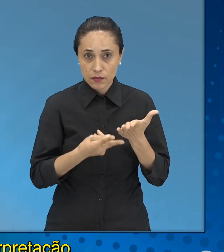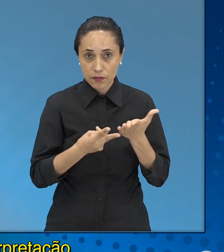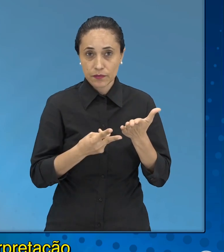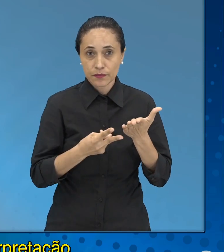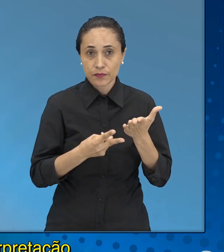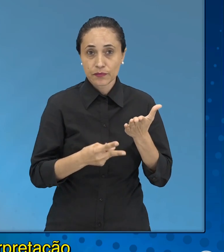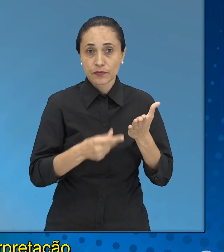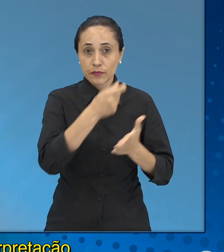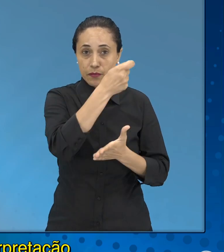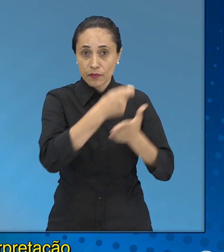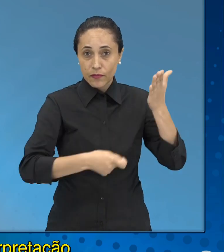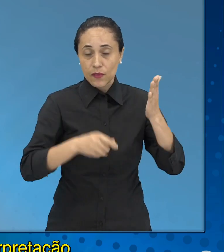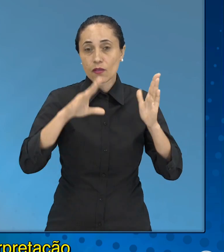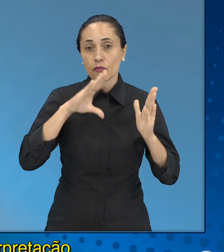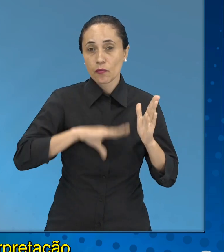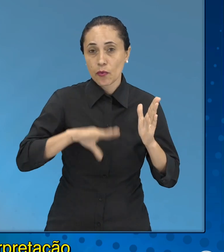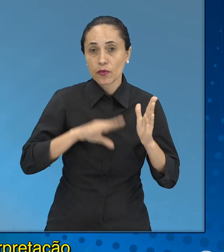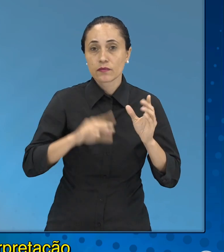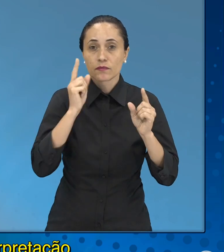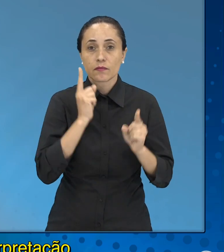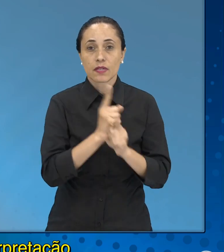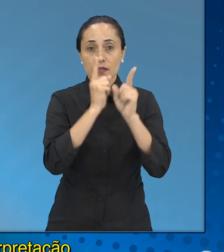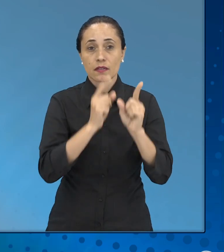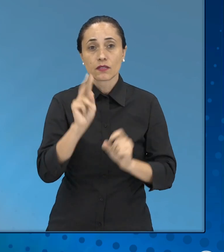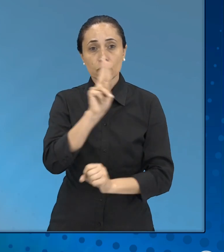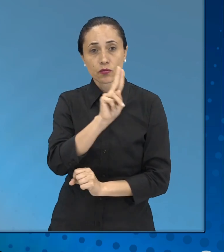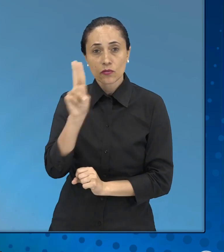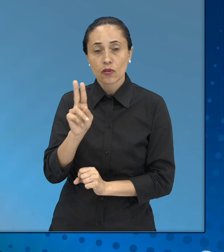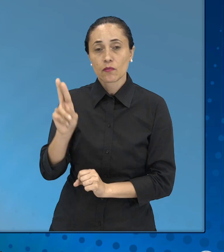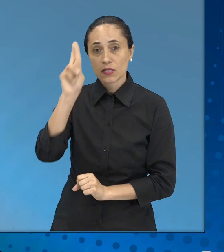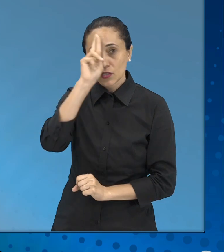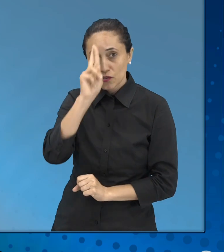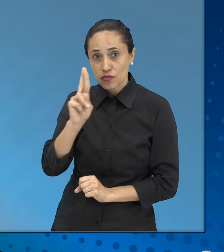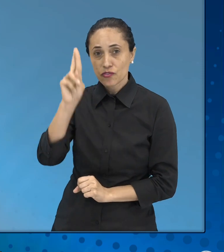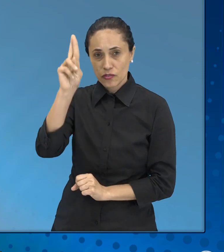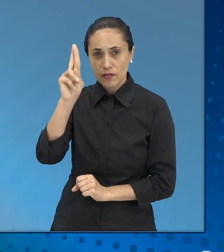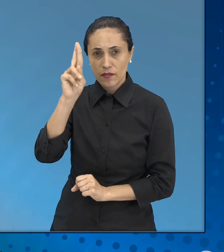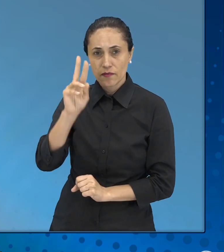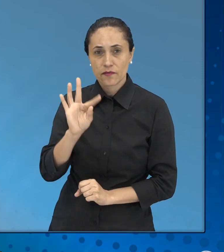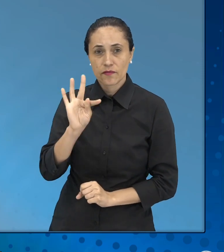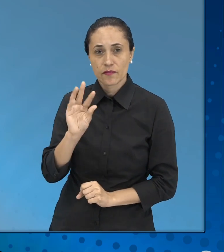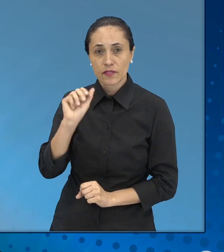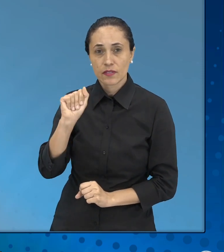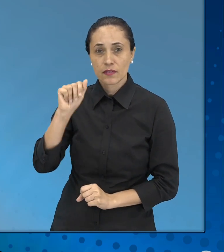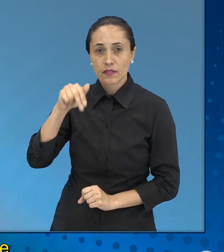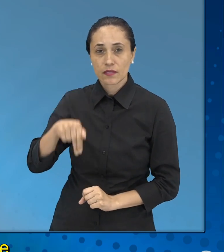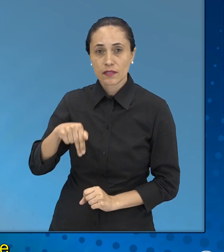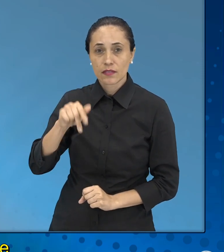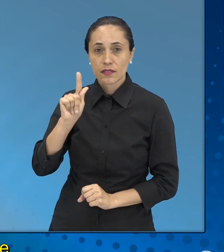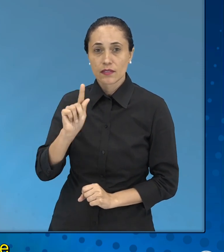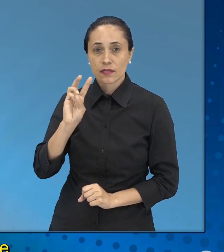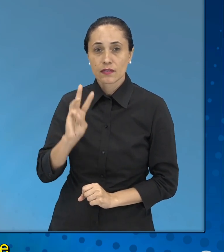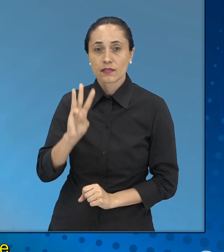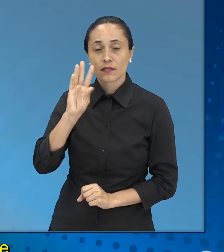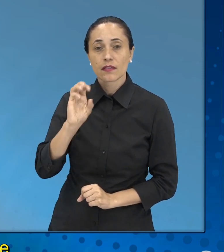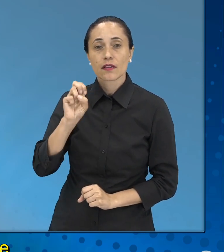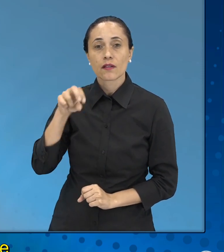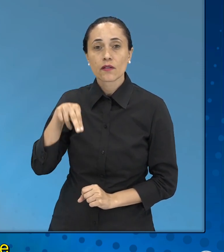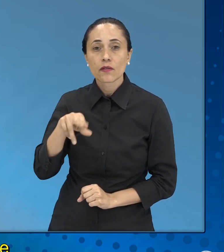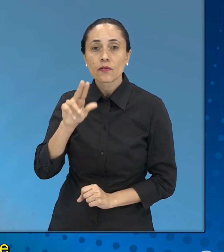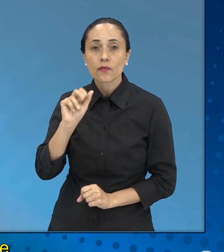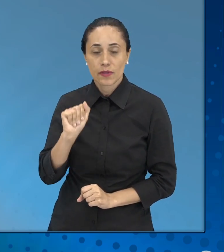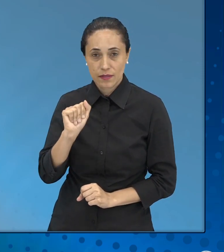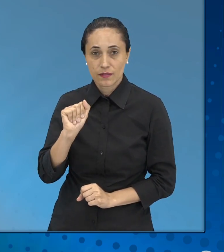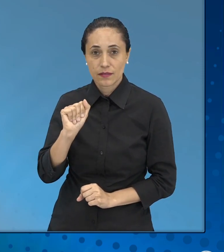na interpretação da contação desta história. No texto-fonte, em língua portuguesa, aparece o nome de um